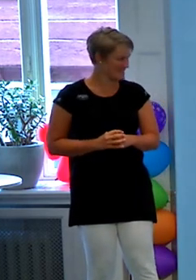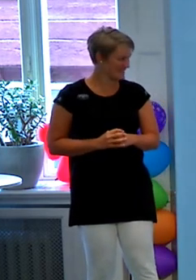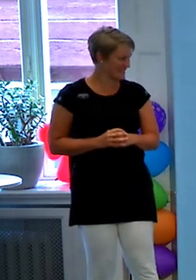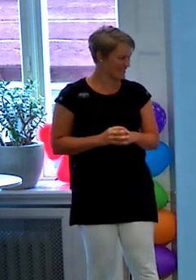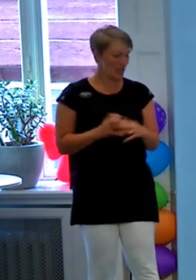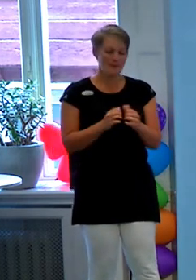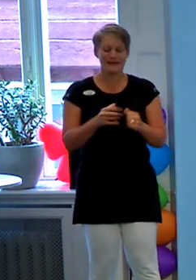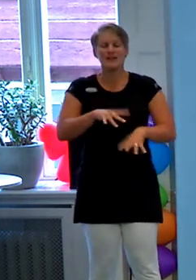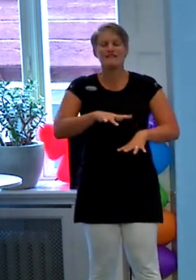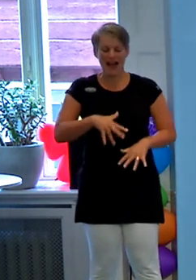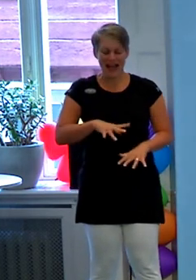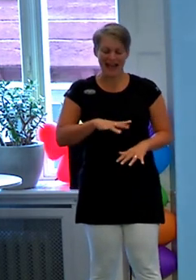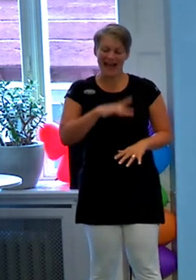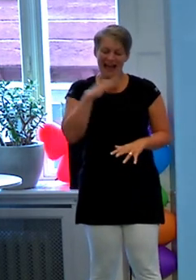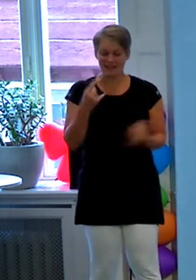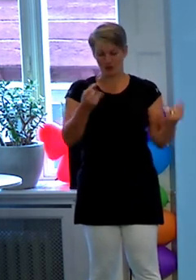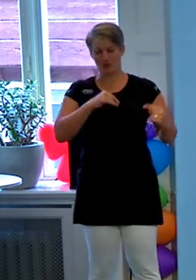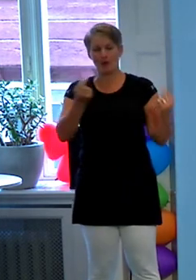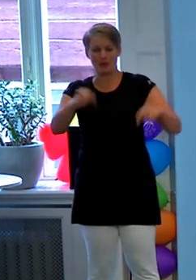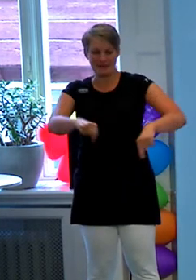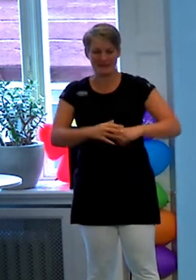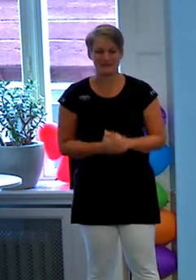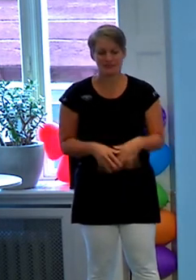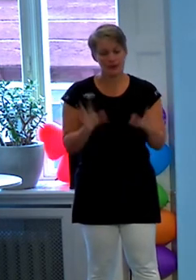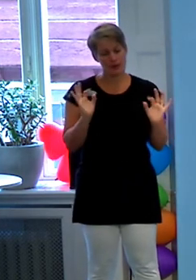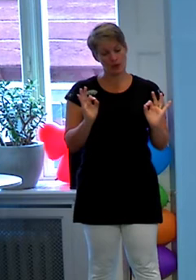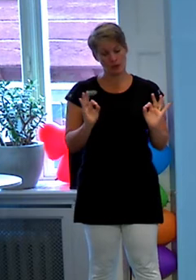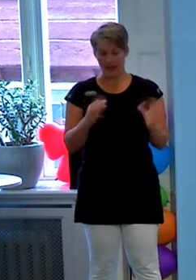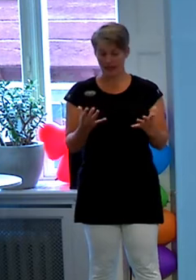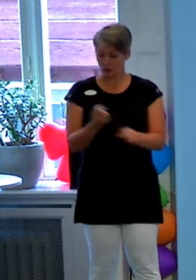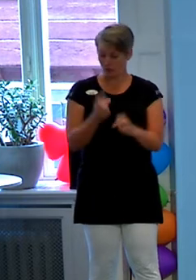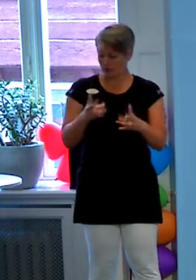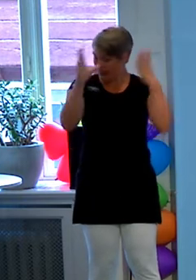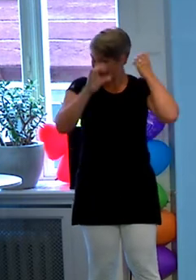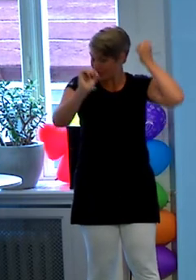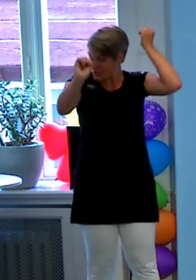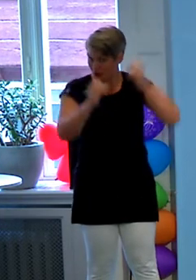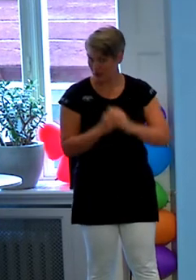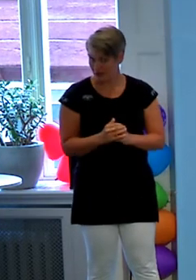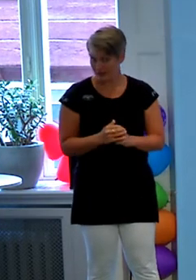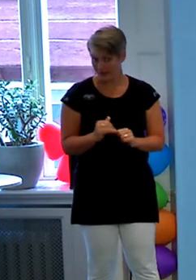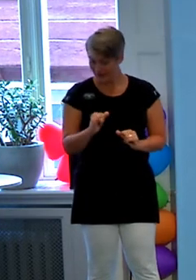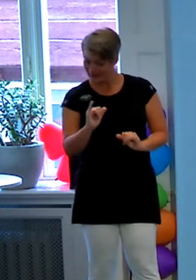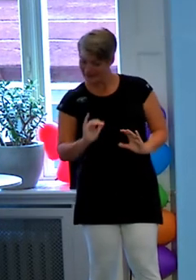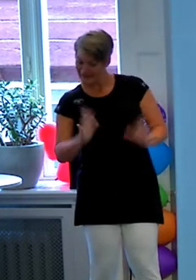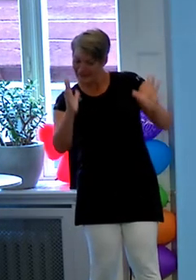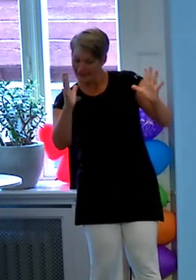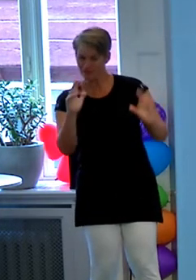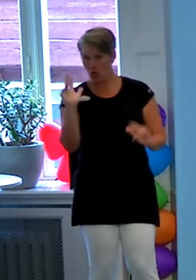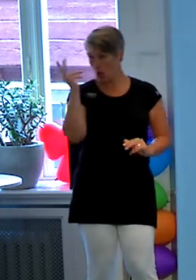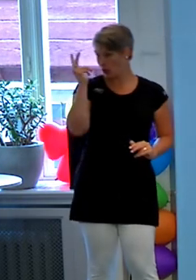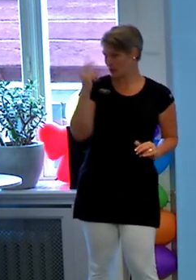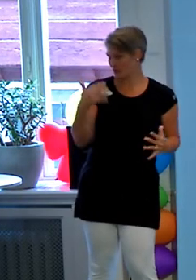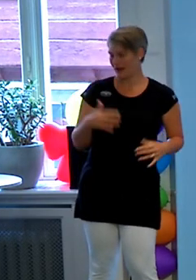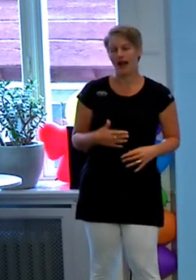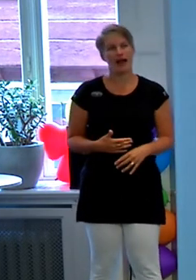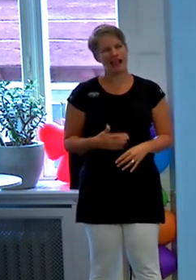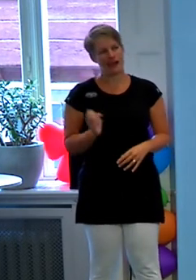men härligt att ha dig här i alla fall. Och nu, hur är det att vara ambassadör? Är det ett liv i glamour? Det är